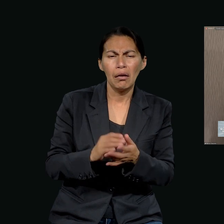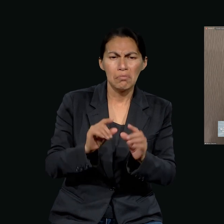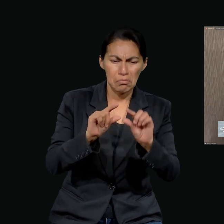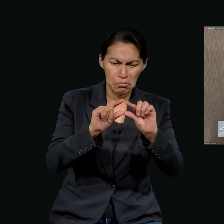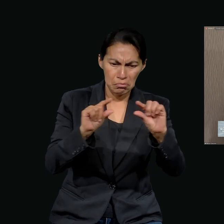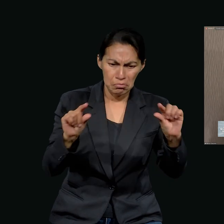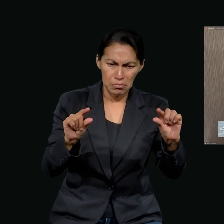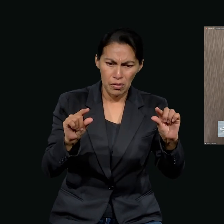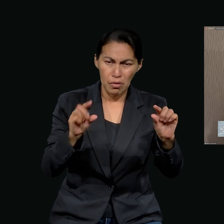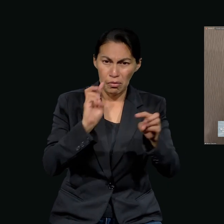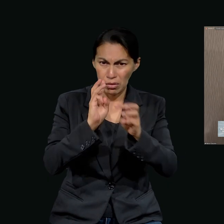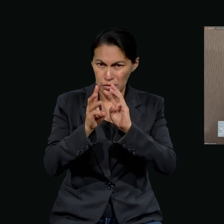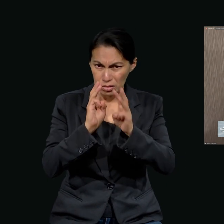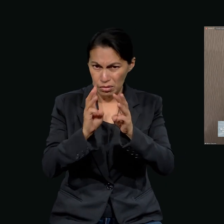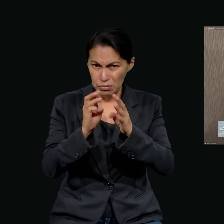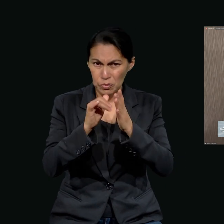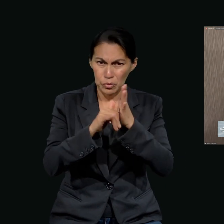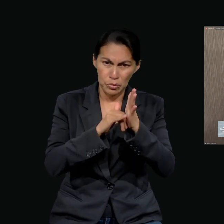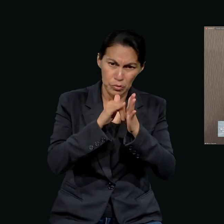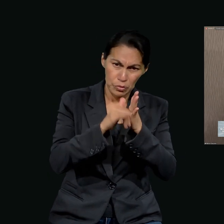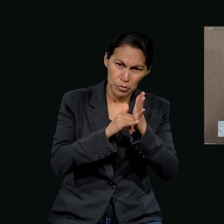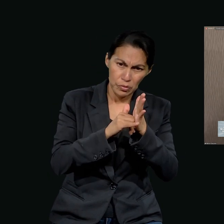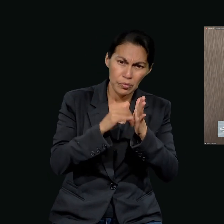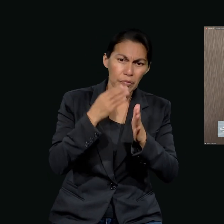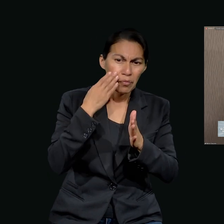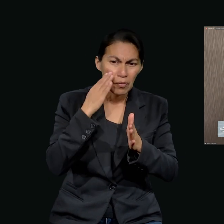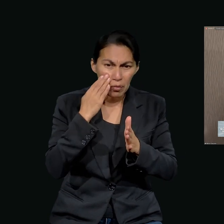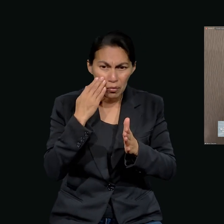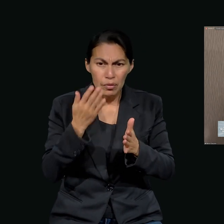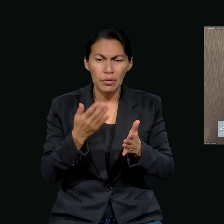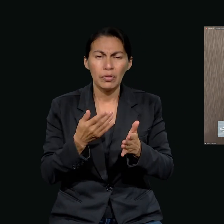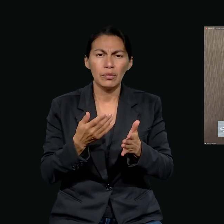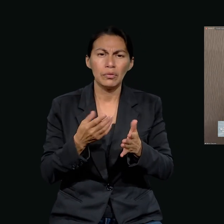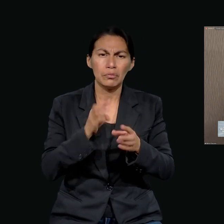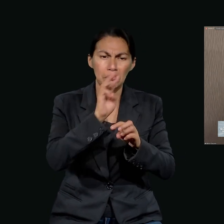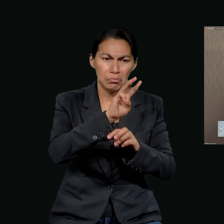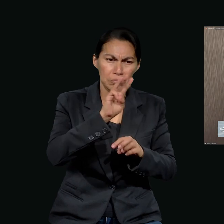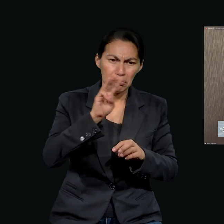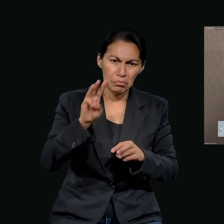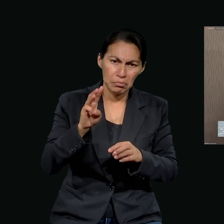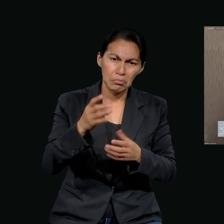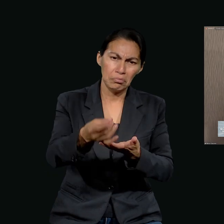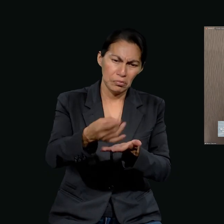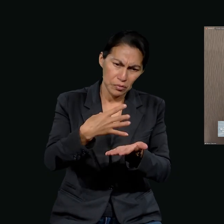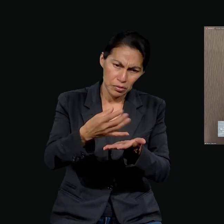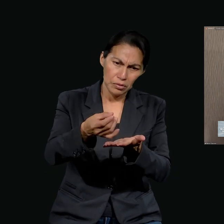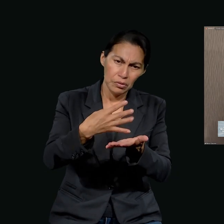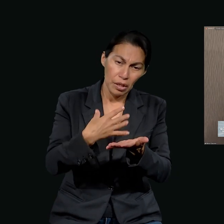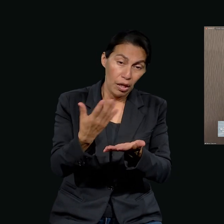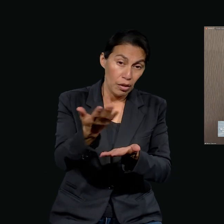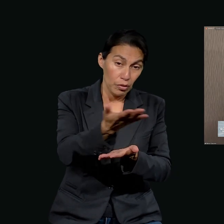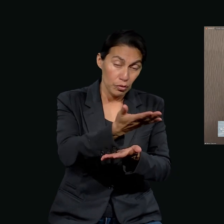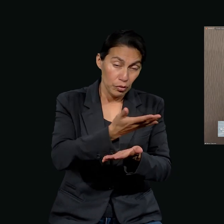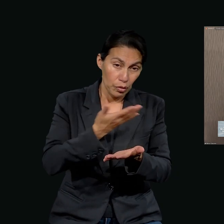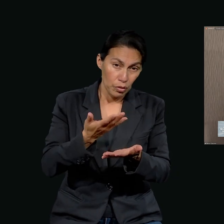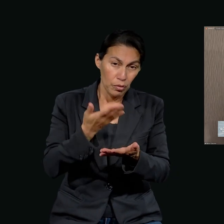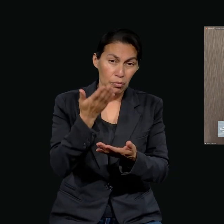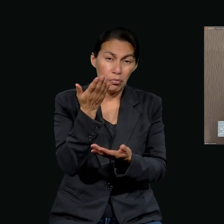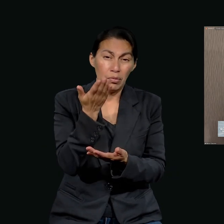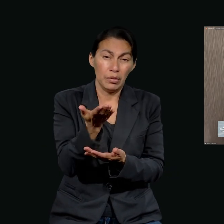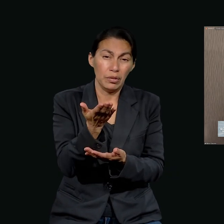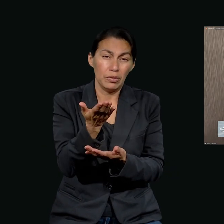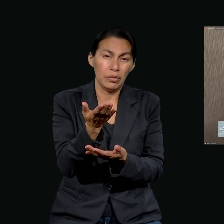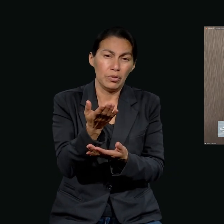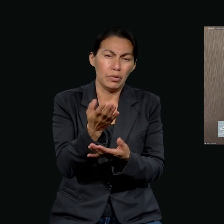pantalla, para que también los invito a que nos unamos, orando por las